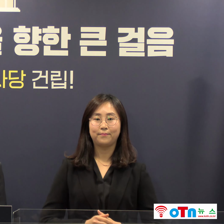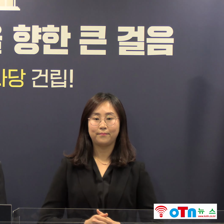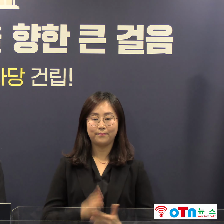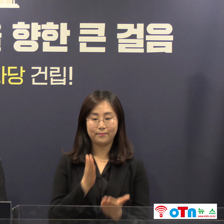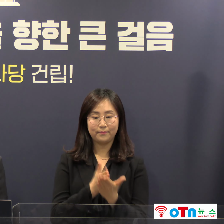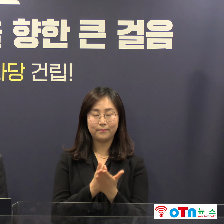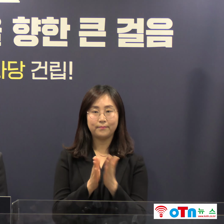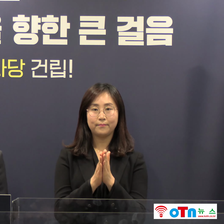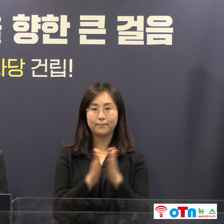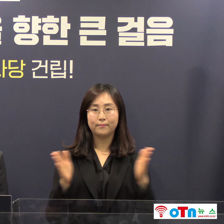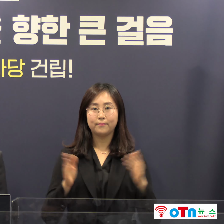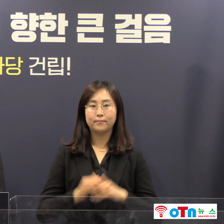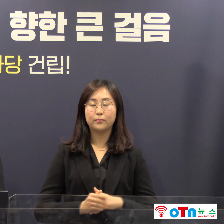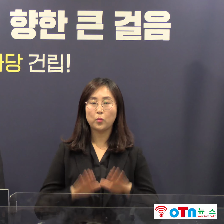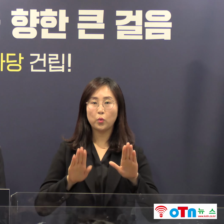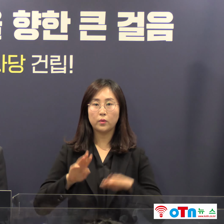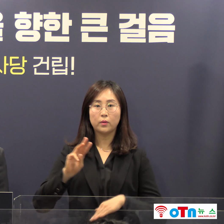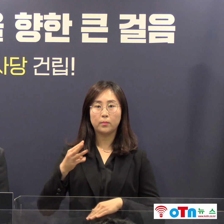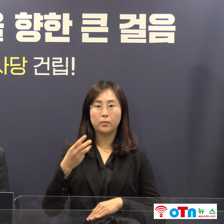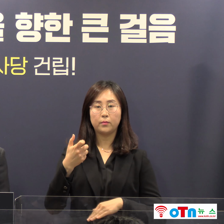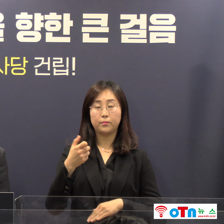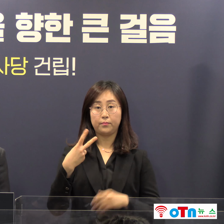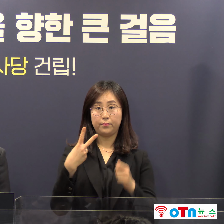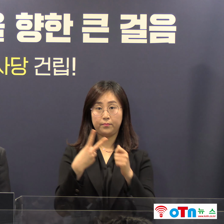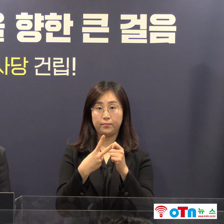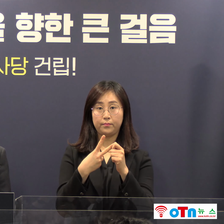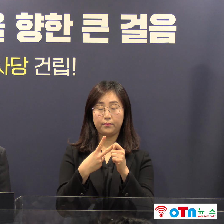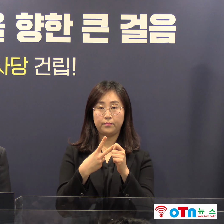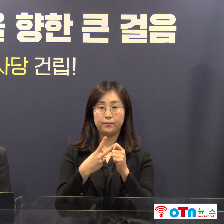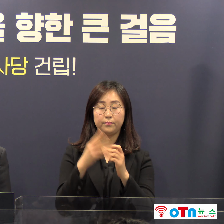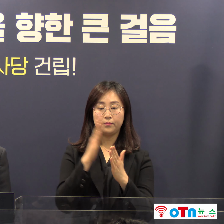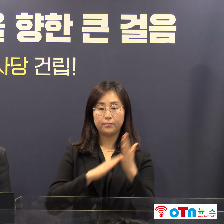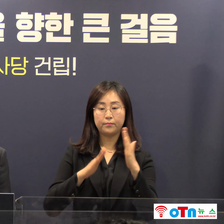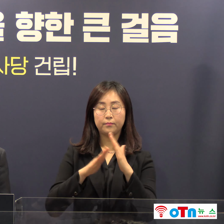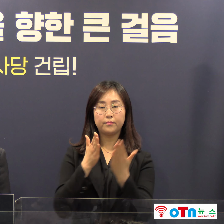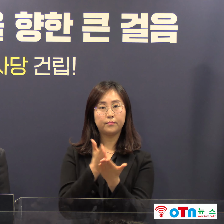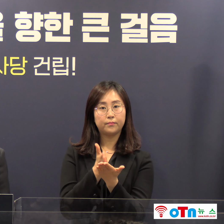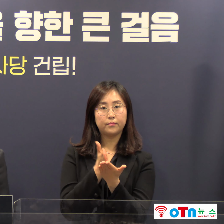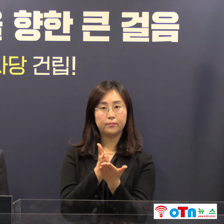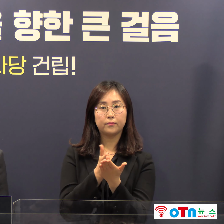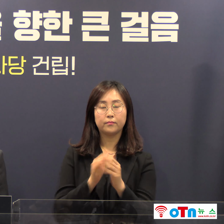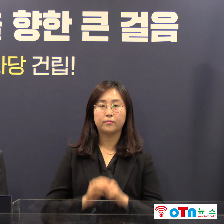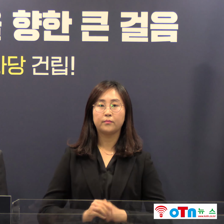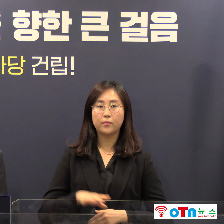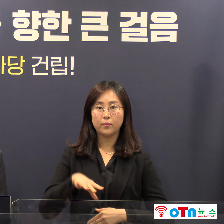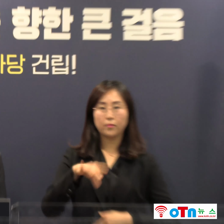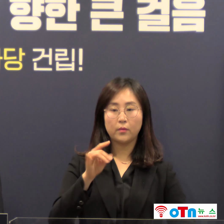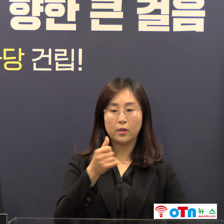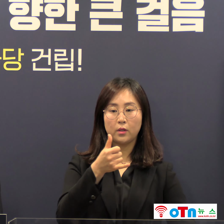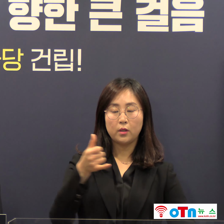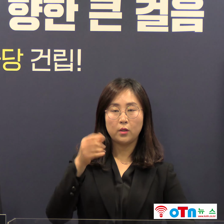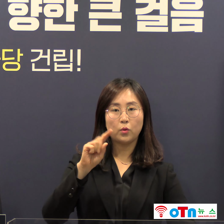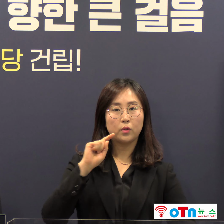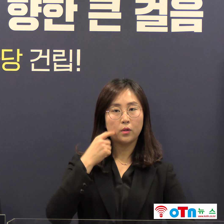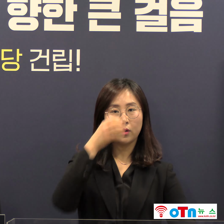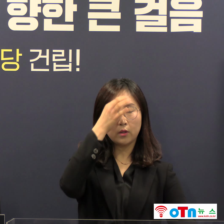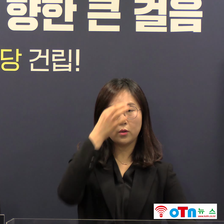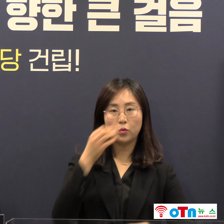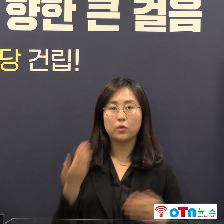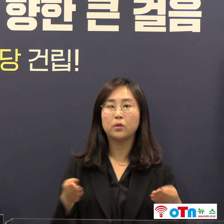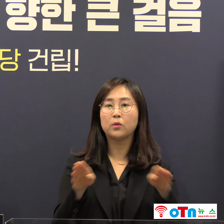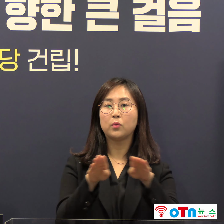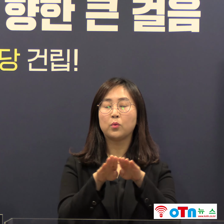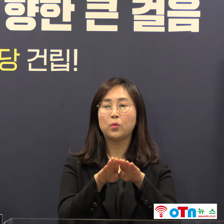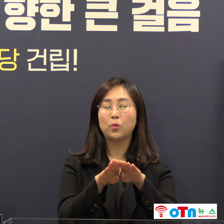브리핑을 시작하겠습니다. 오늘은 362번째 정례 브리핑으로 먼저 세종예술의 전당